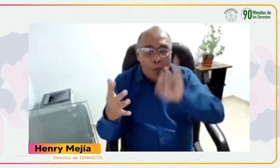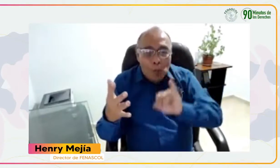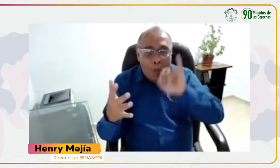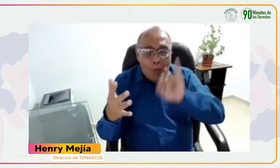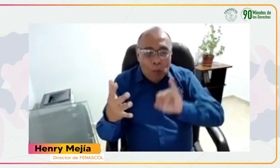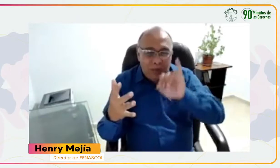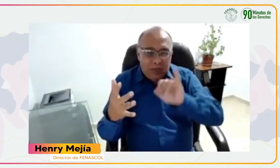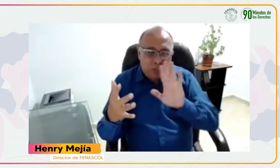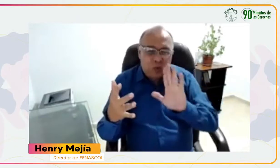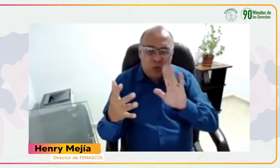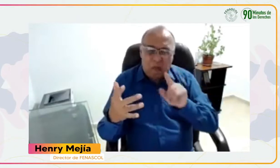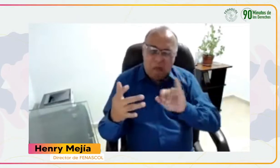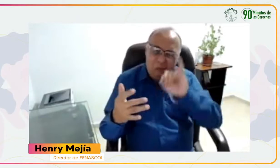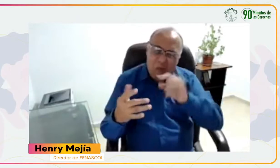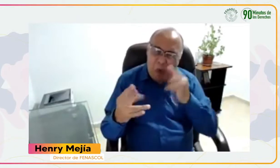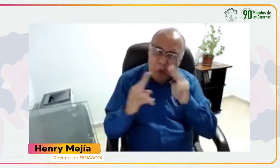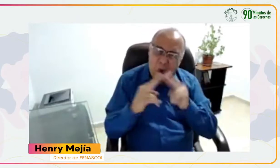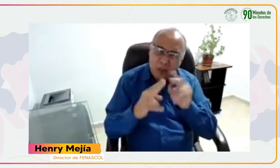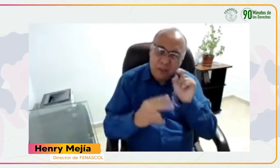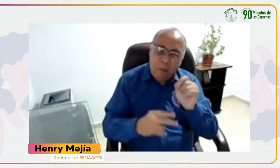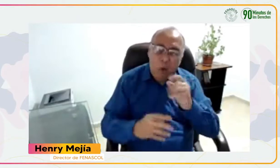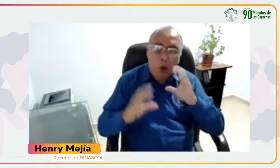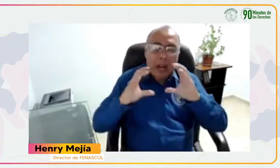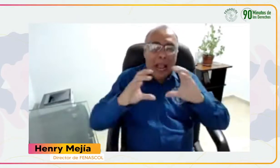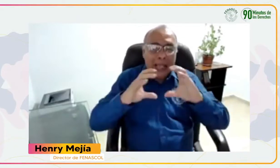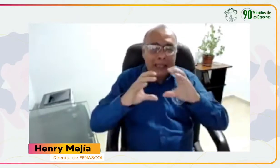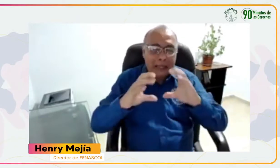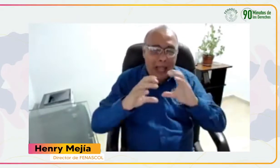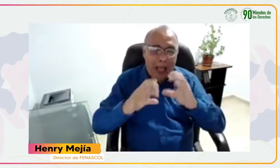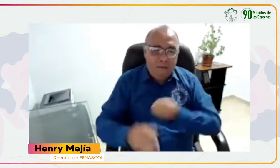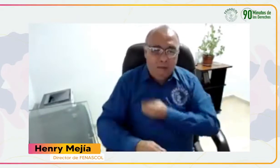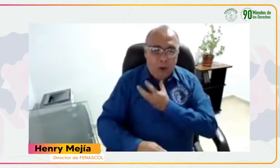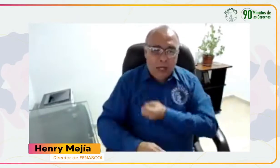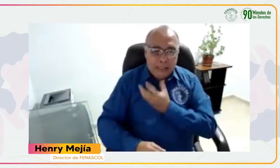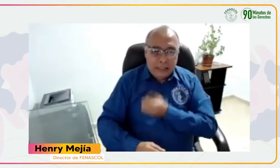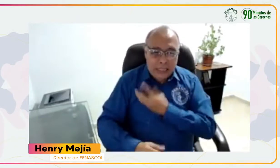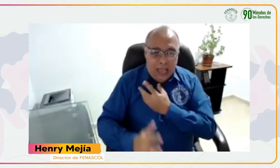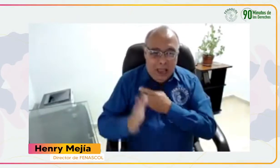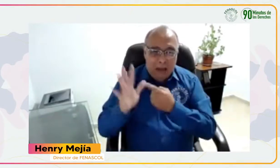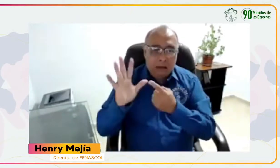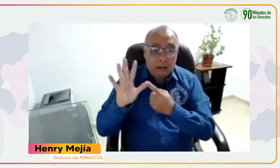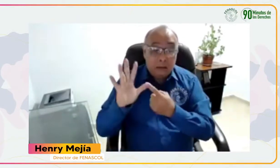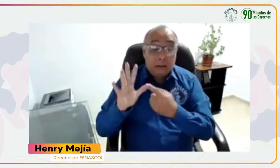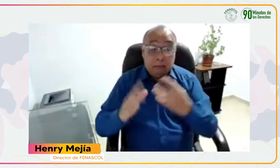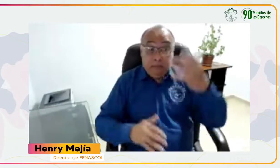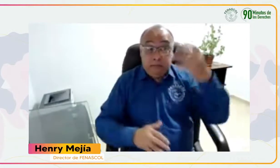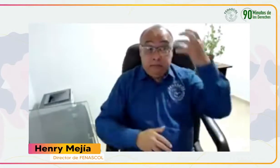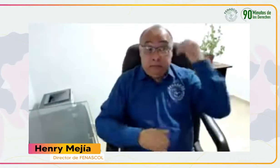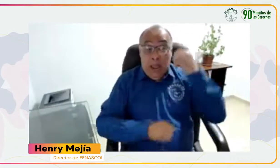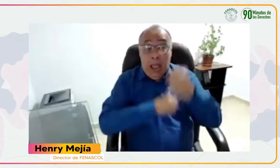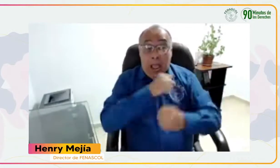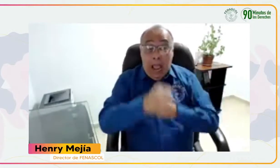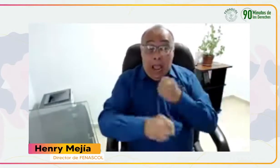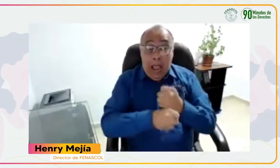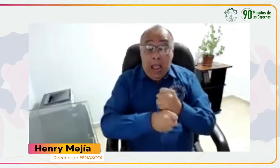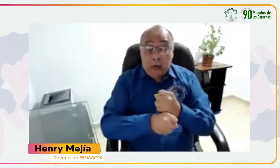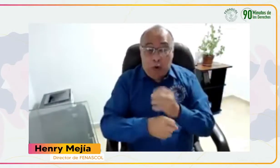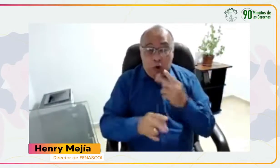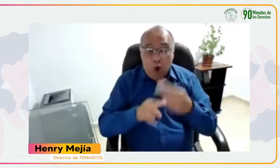estaban diferentes mujeres en estos espacios. No sé si de pronto ustedes la conocieron, ella es de Florencia, Caquetá.